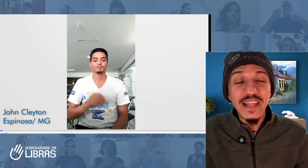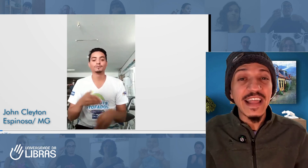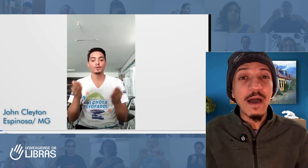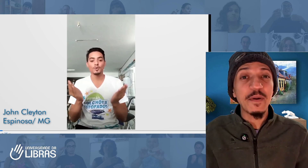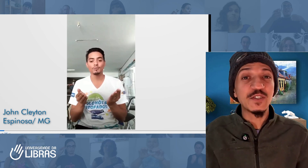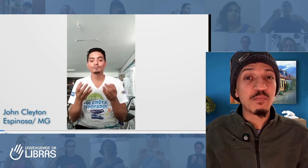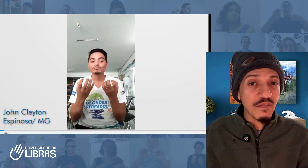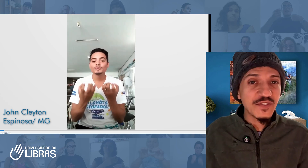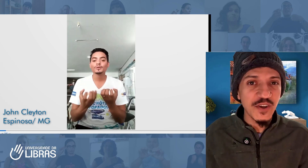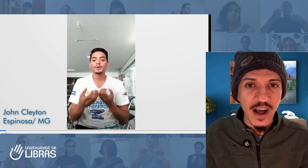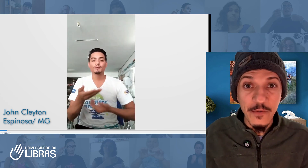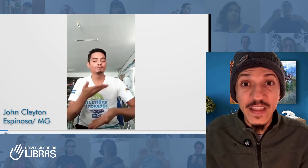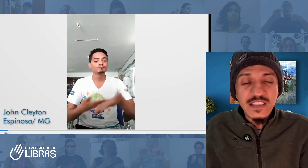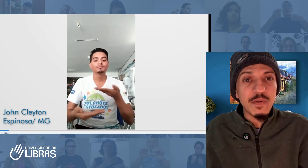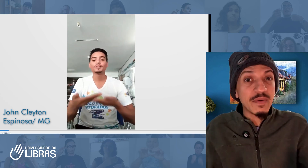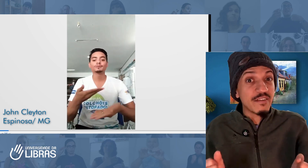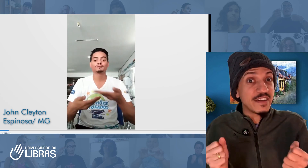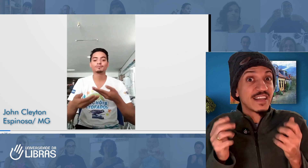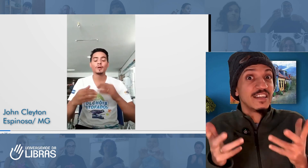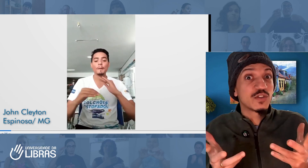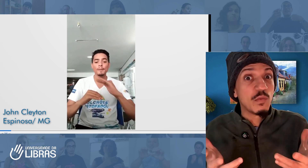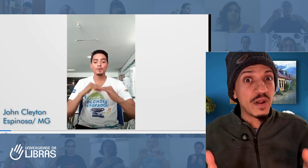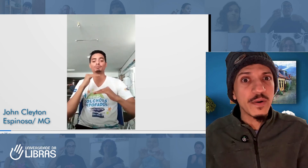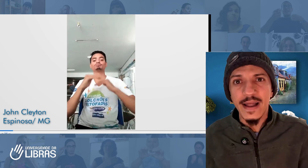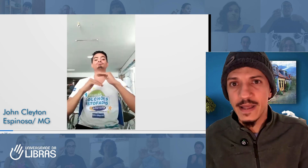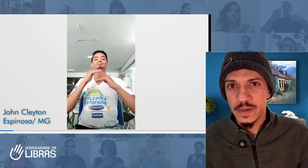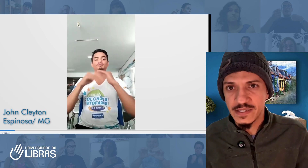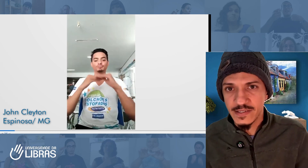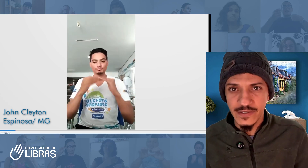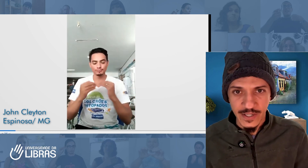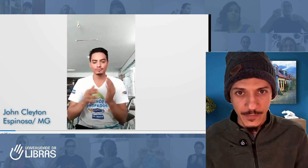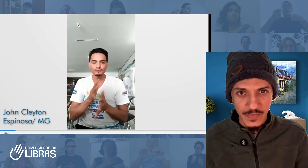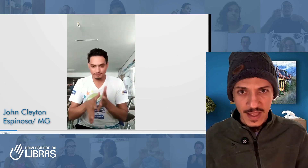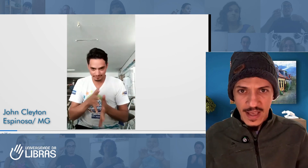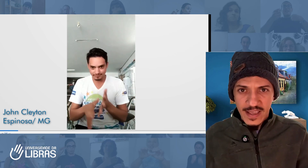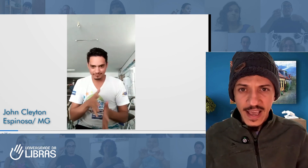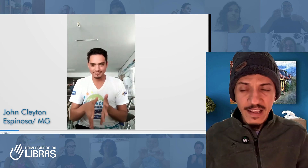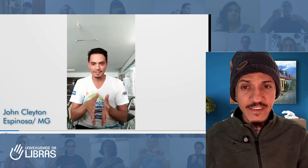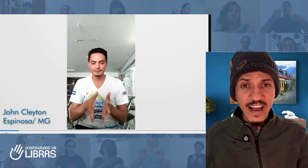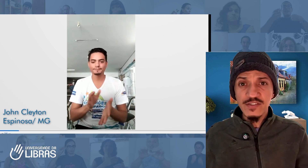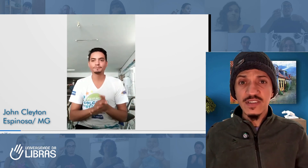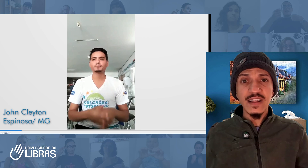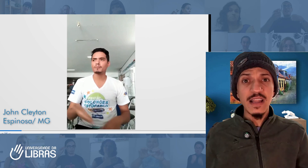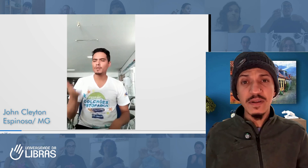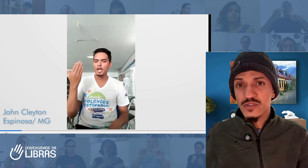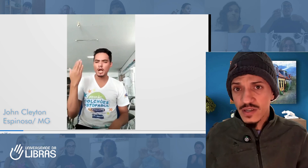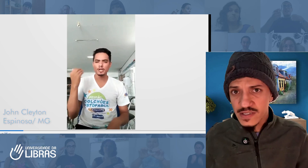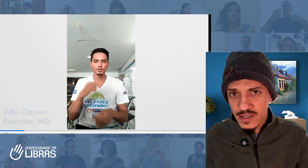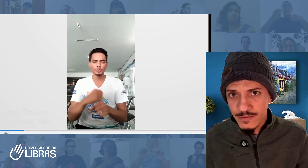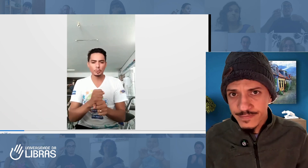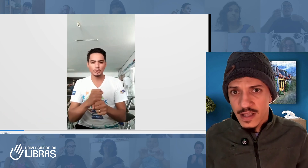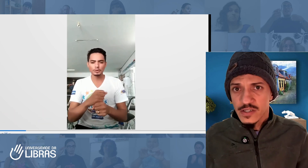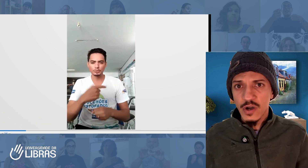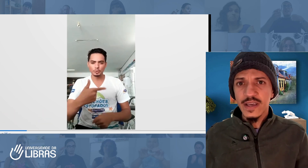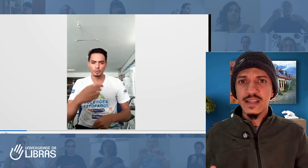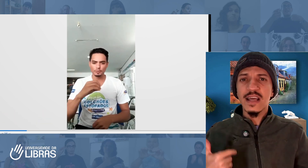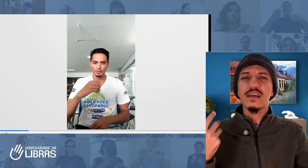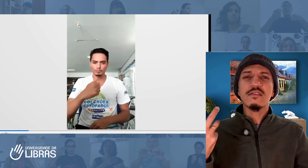intérprete profissional, desde a primeira vez que ele descobriu que a Libras existia. E ele ficava estudando a Libras sozinho, só que tentando decorar